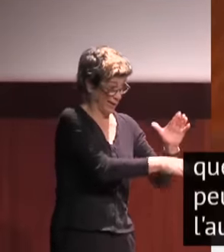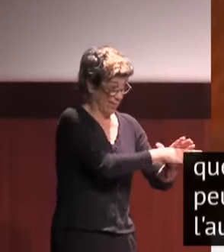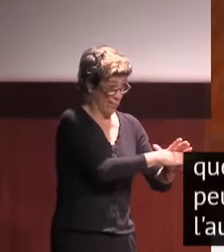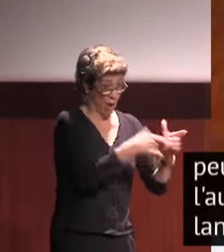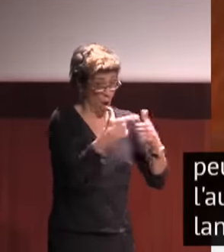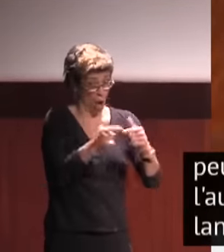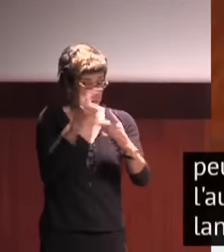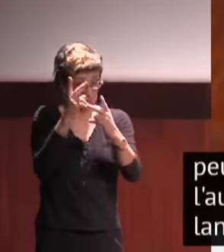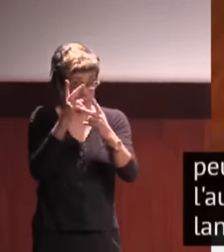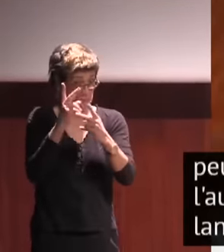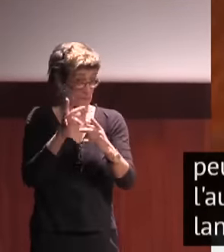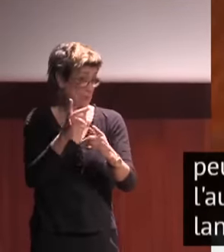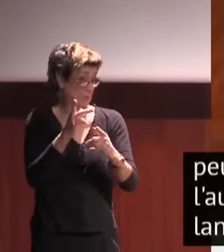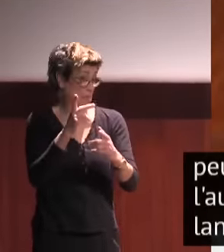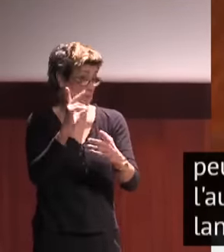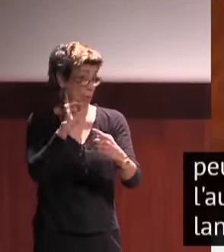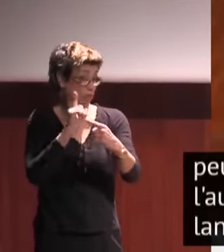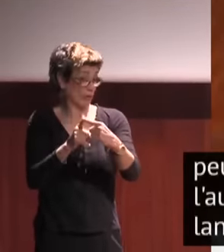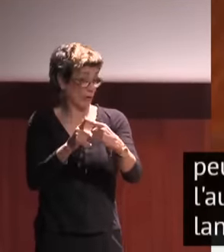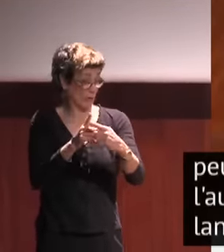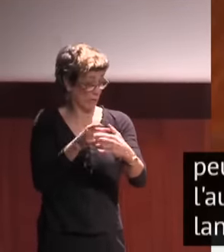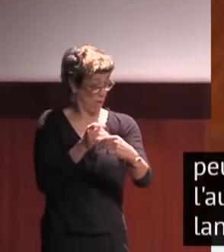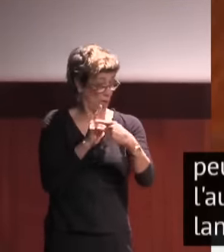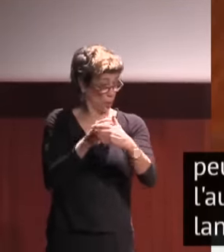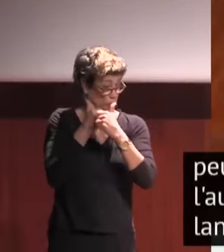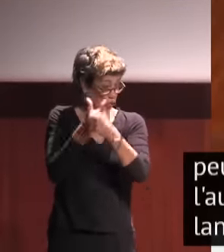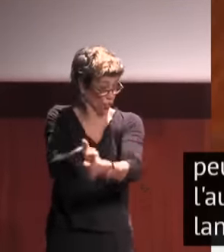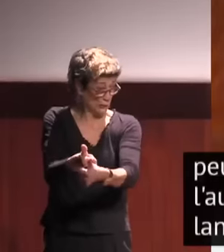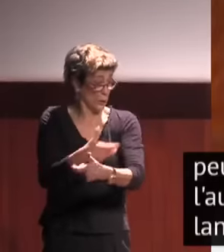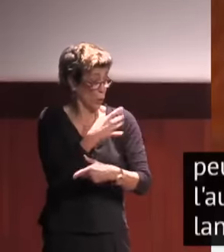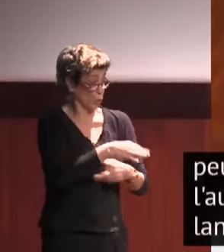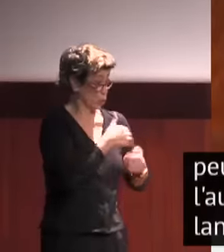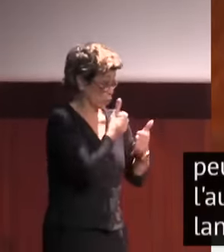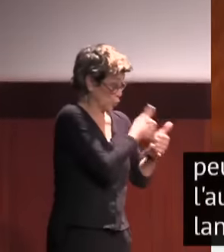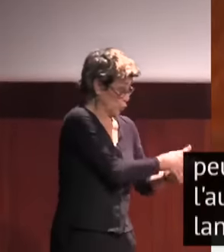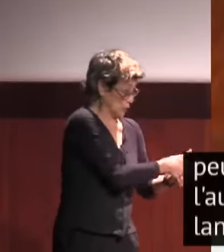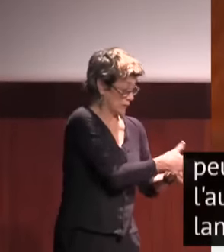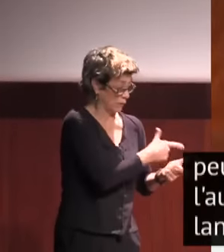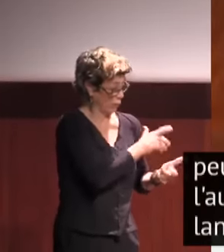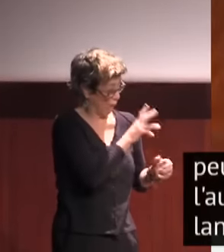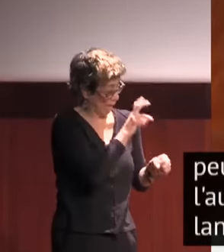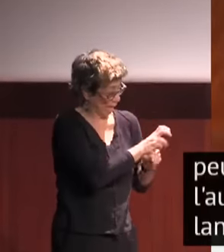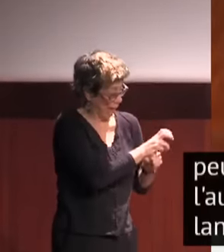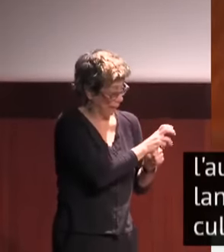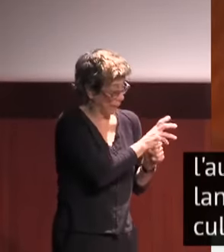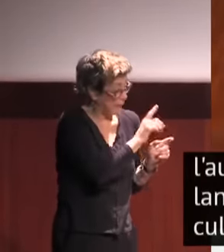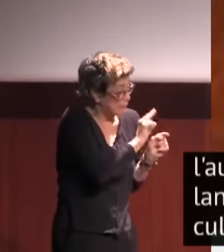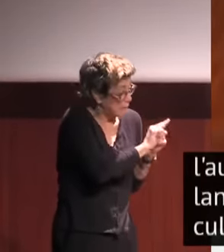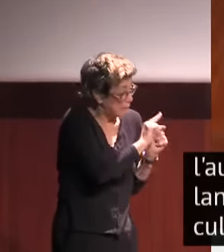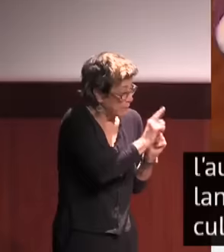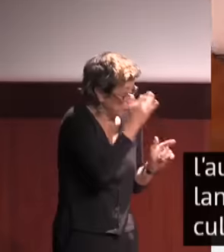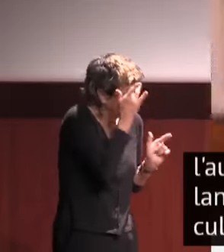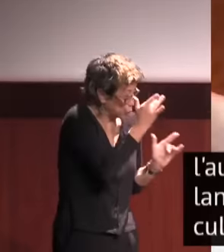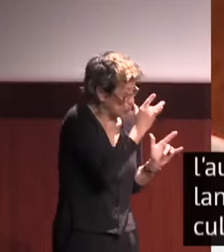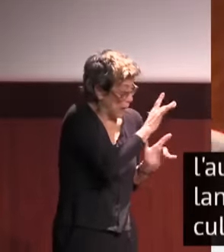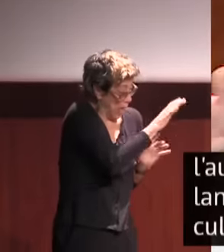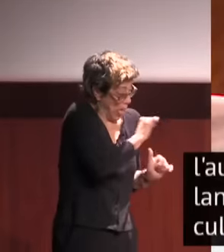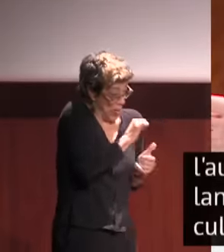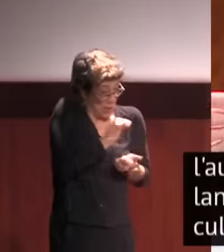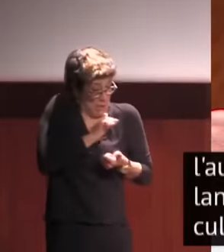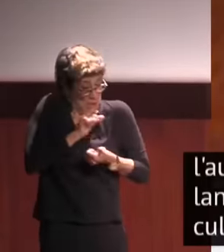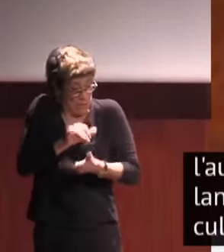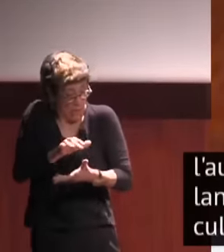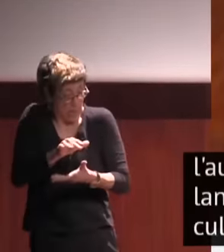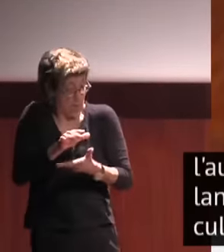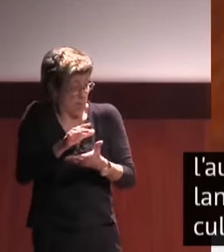est-ce qu'on veut conserver les particularités culturelles de la langue de départ, est-ce que... Enfin bon, il y a une montagne